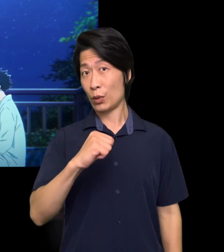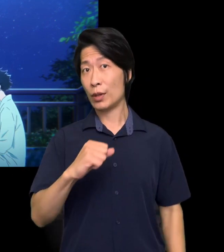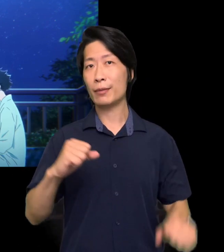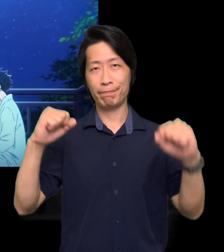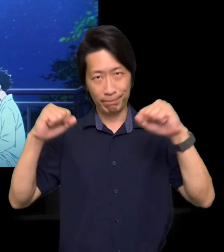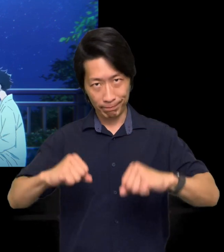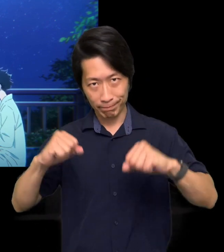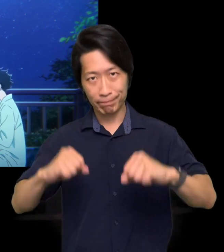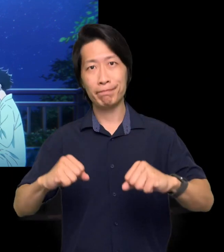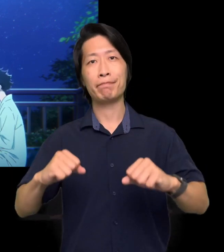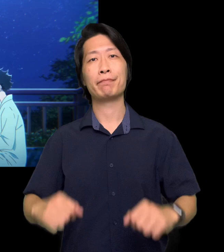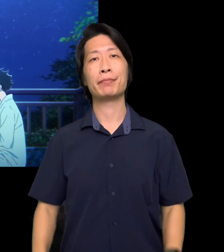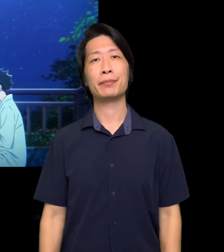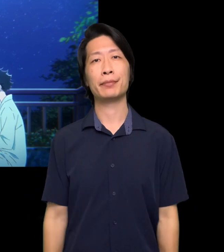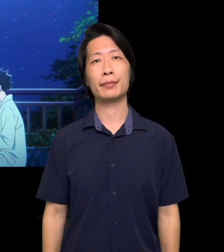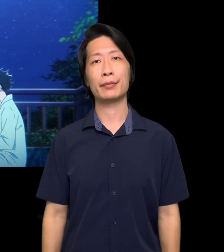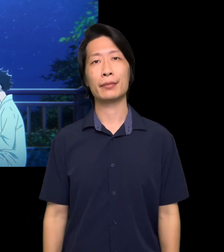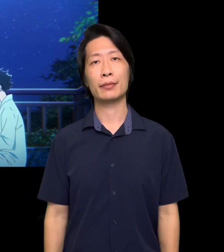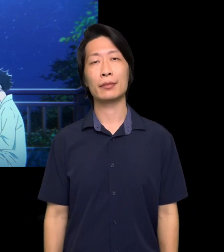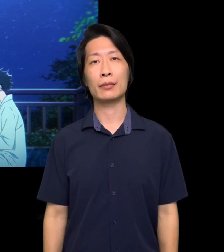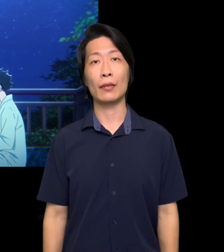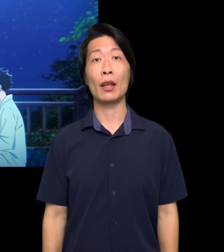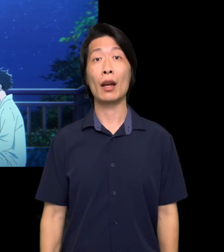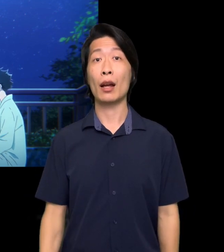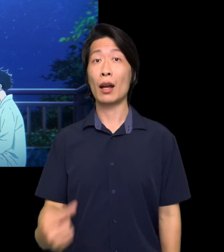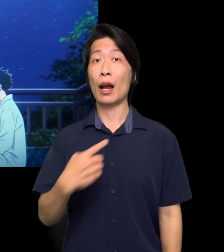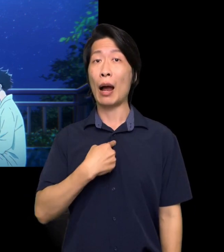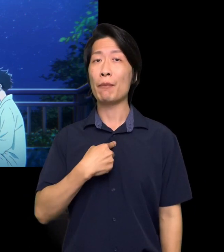俺、もう元気だよ。